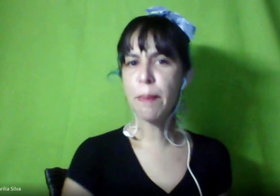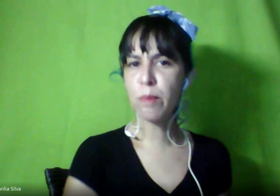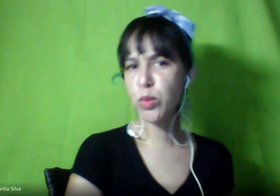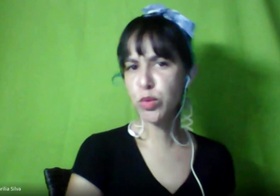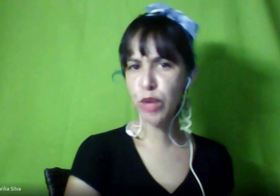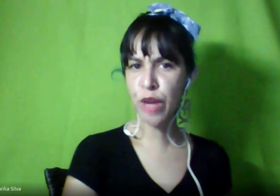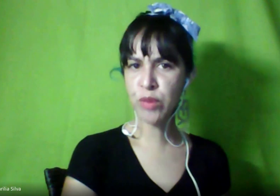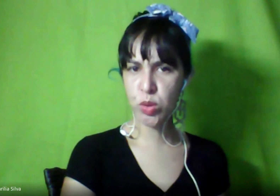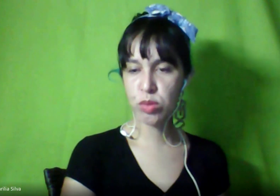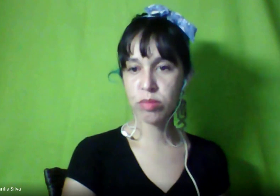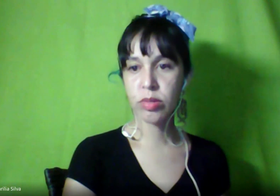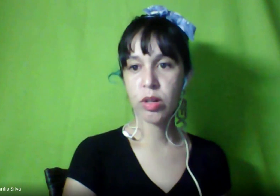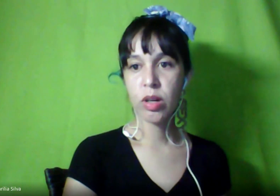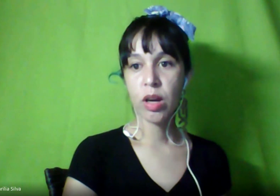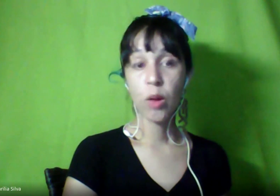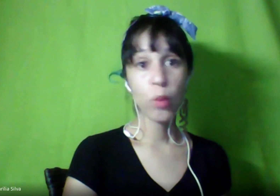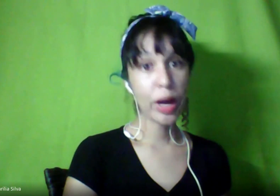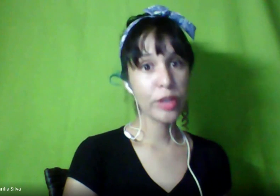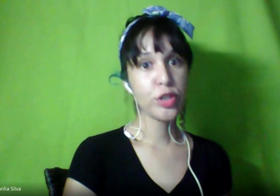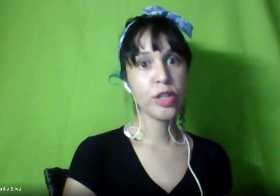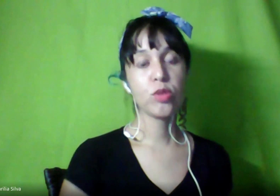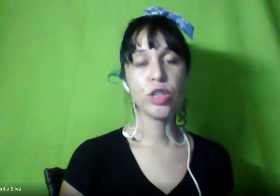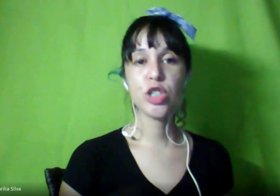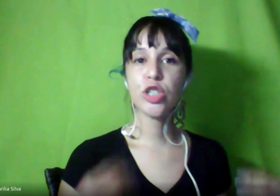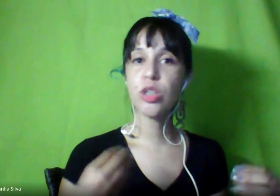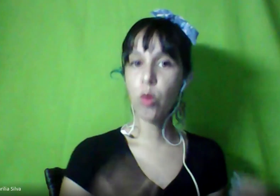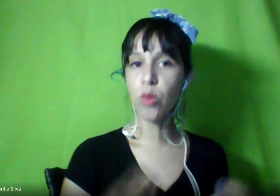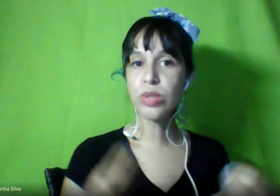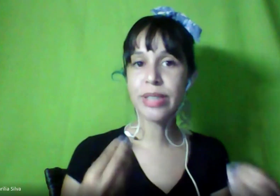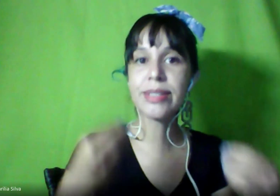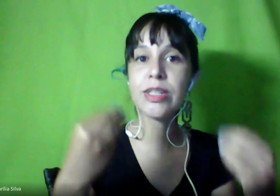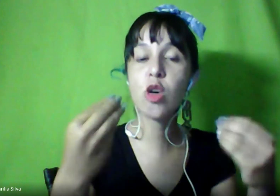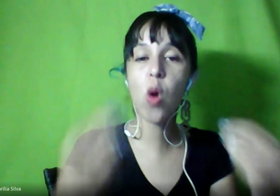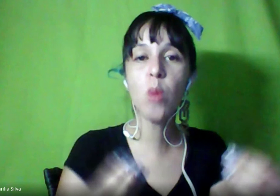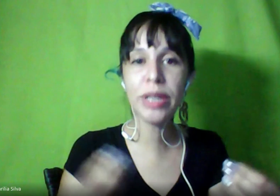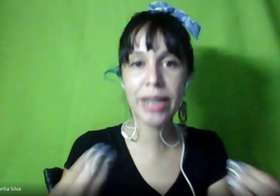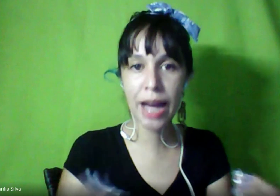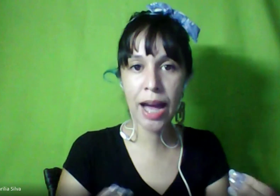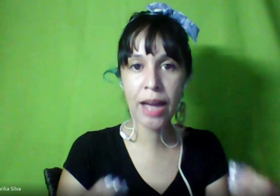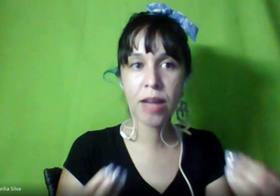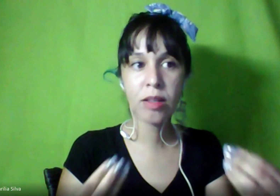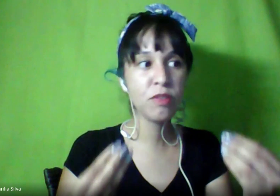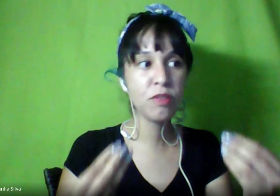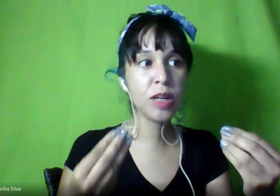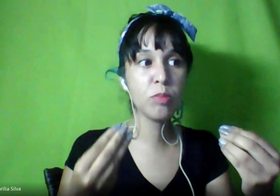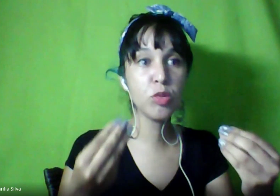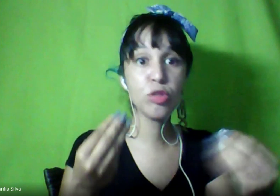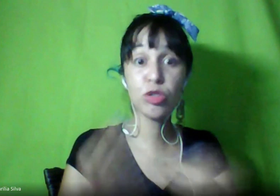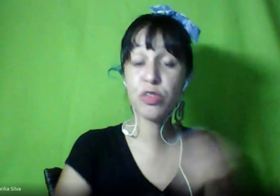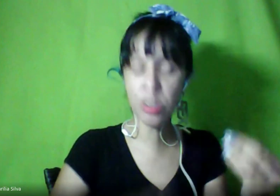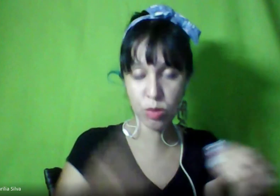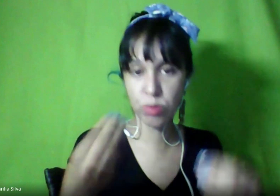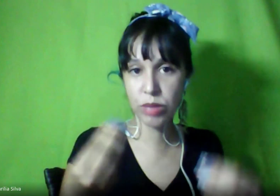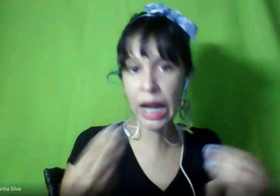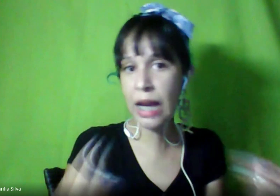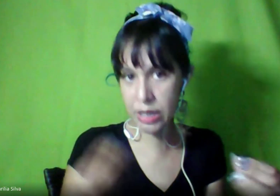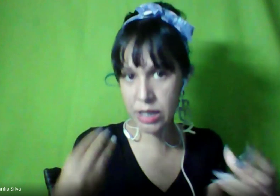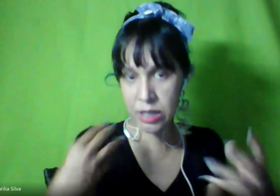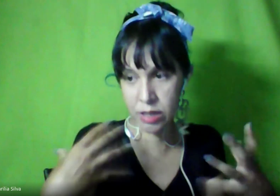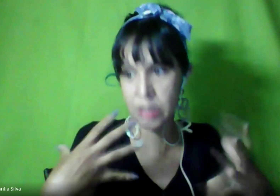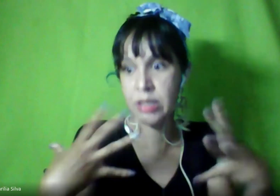surdo é muito nervoso. Uai, gente, quando a gente não consegue se comunicar, né, fica muito difícil,